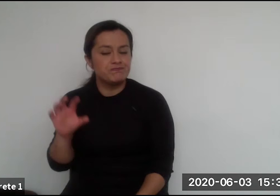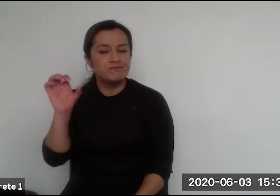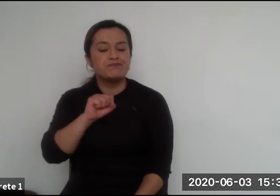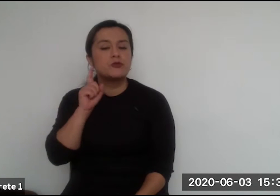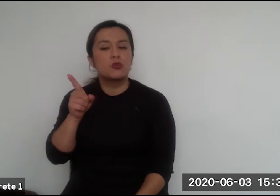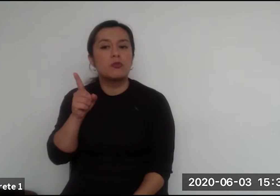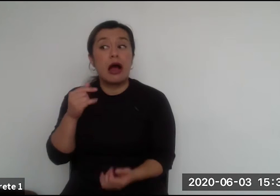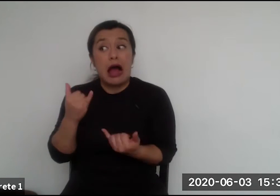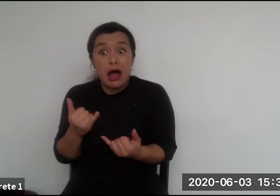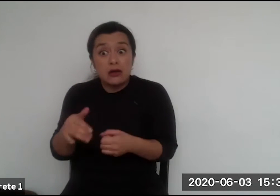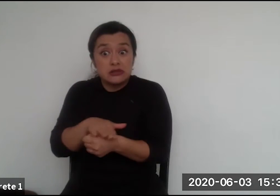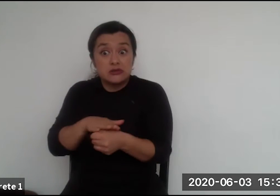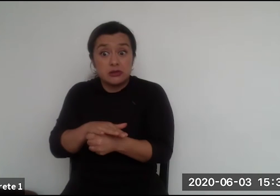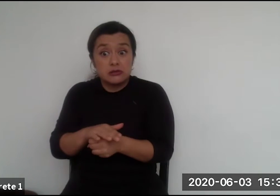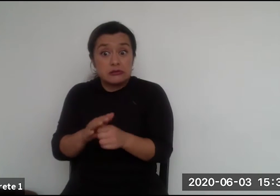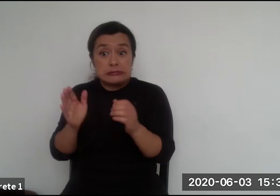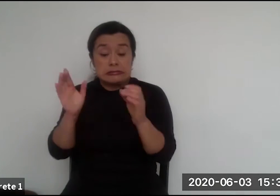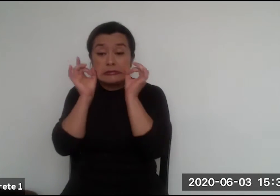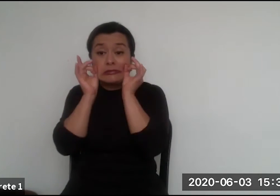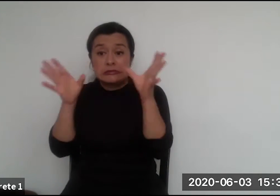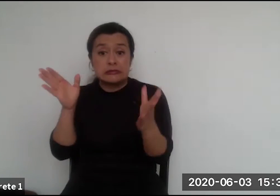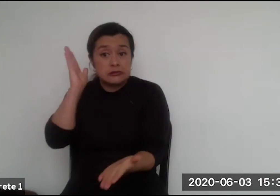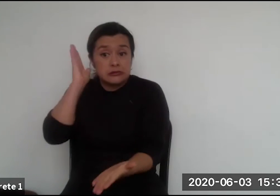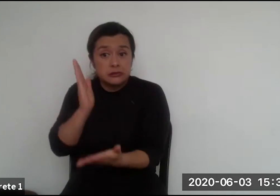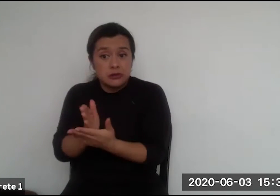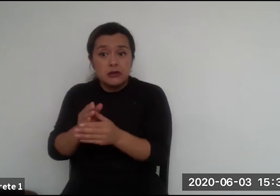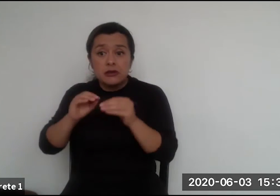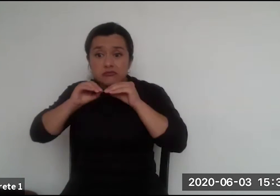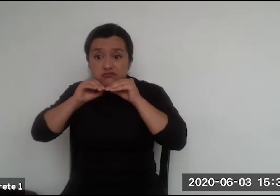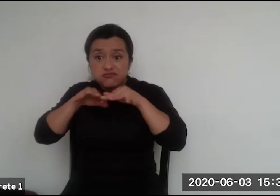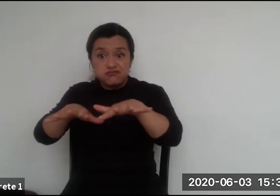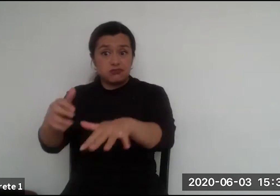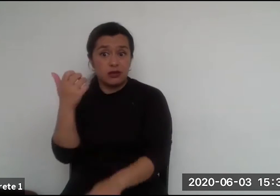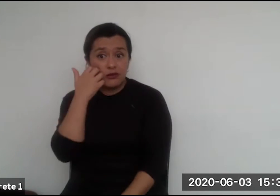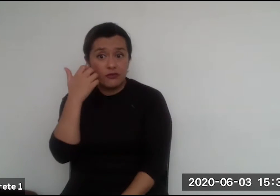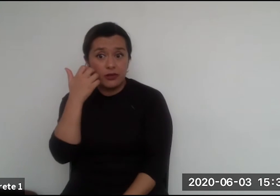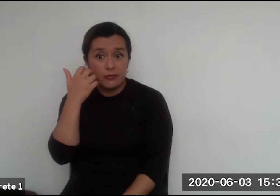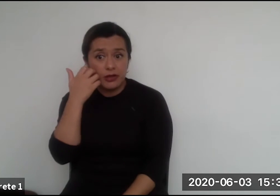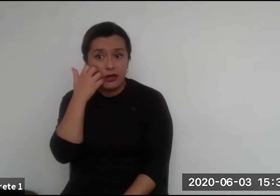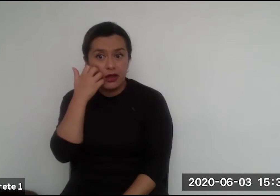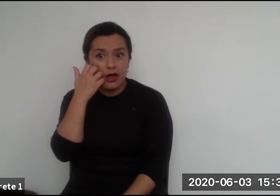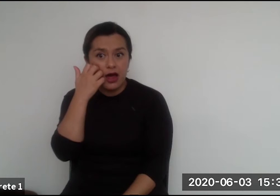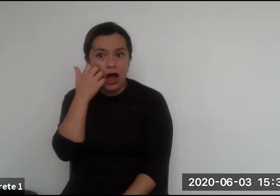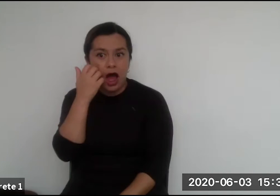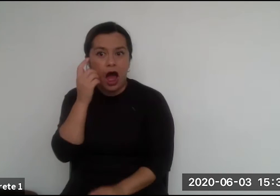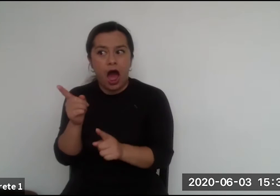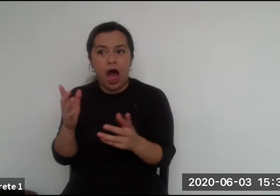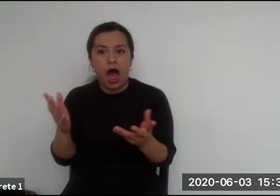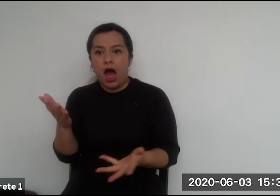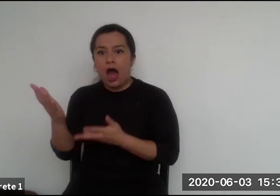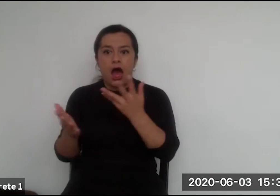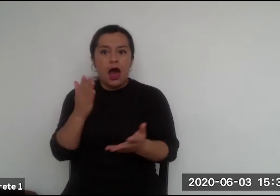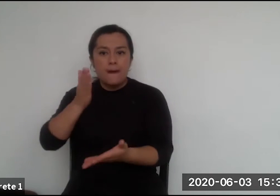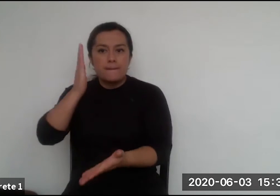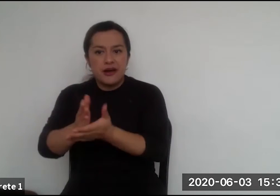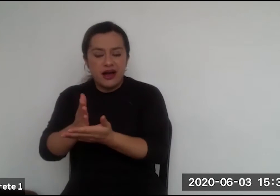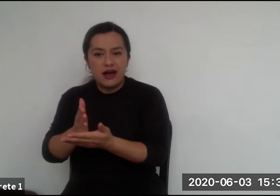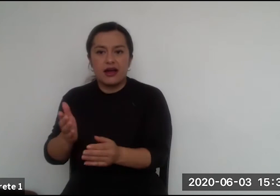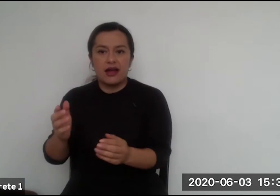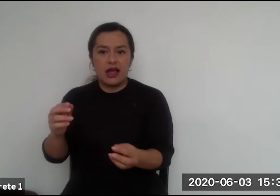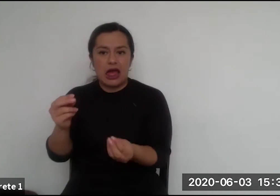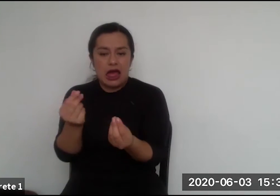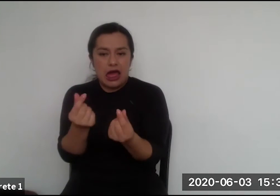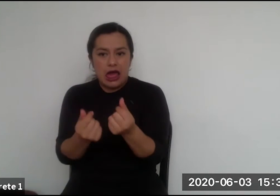7, 8 anos, nós estamos vivendo sobre constantes crises, sejam crises sociais, sejam